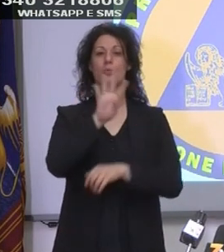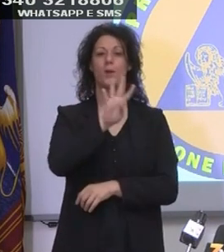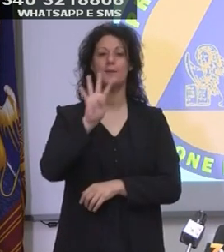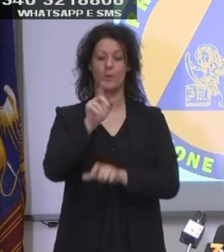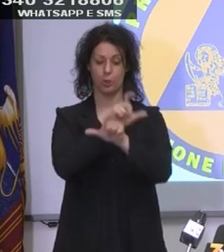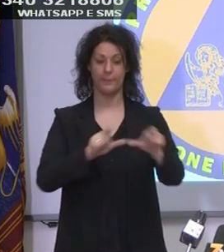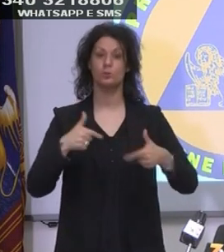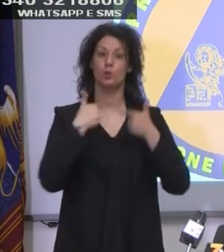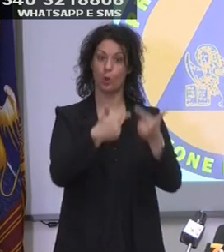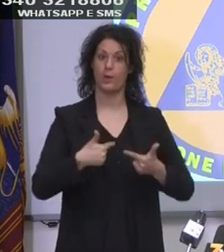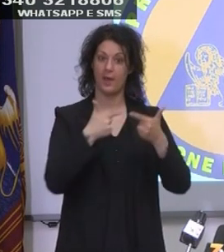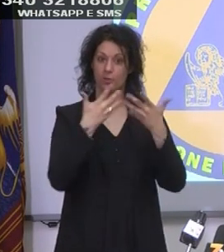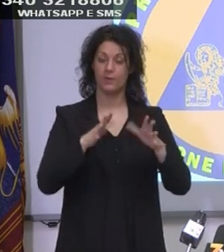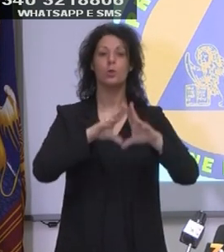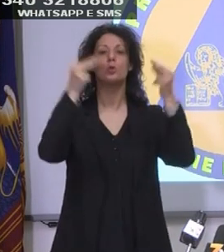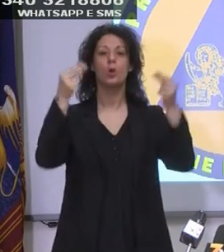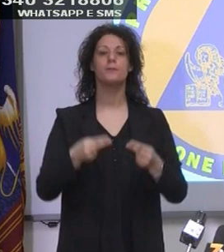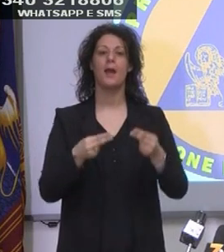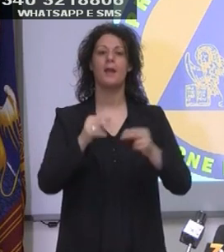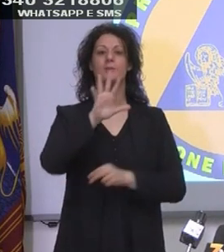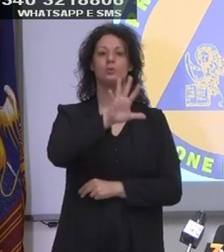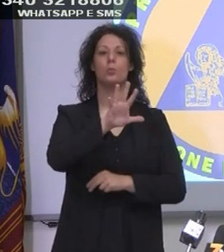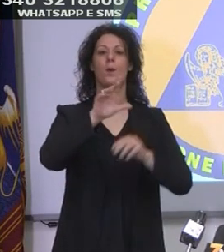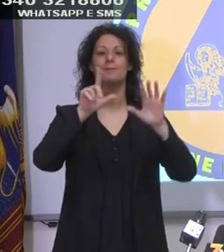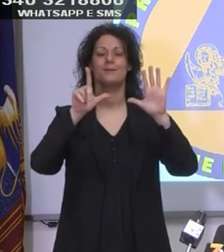37.844 donatori, per un totale di